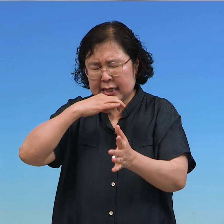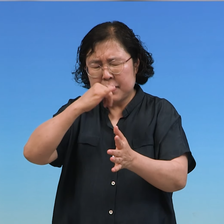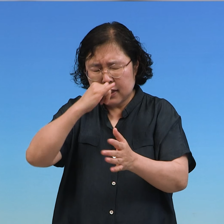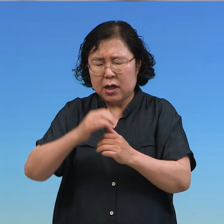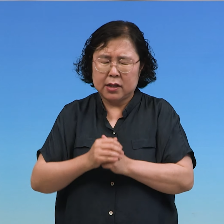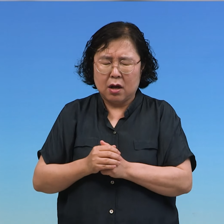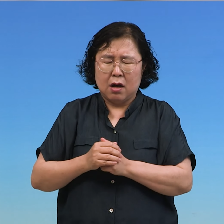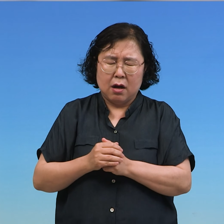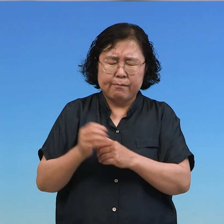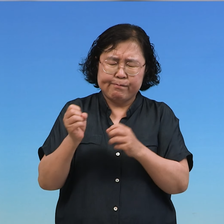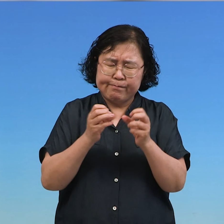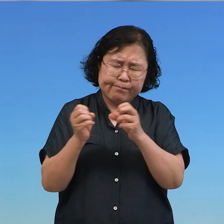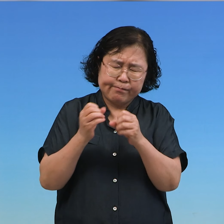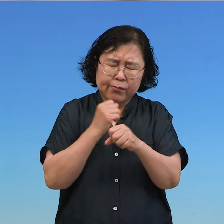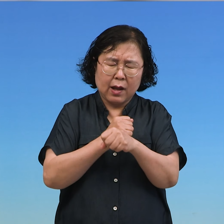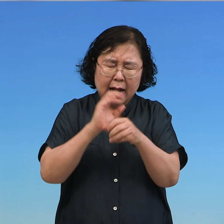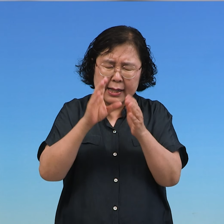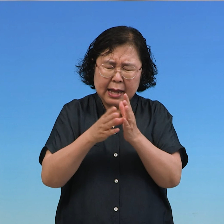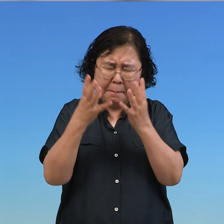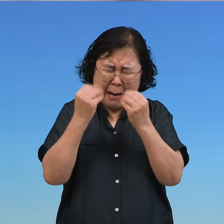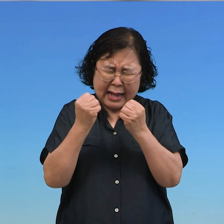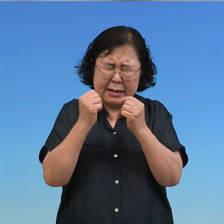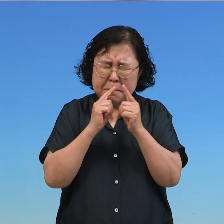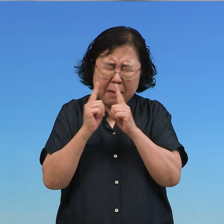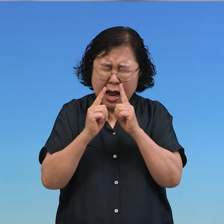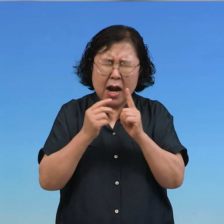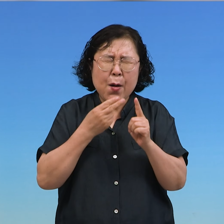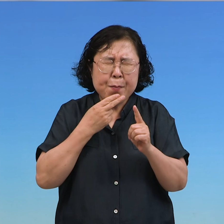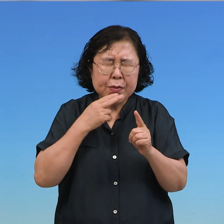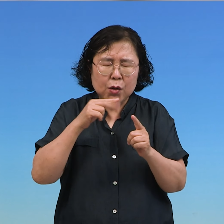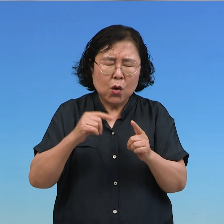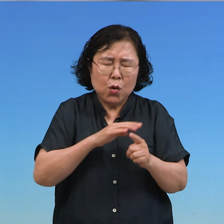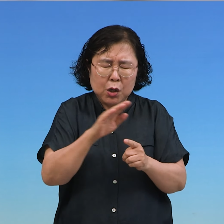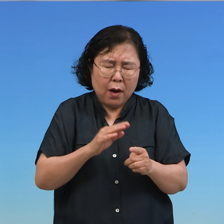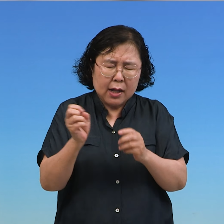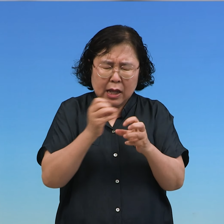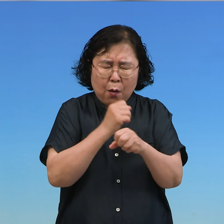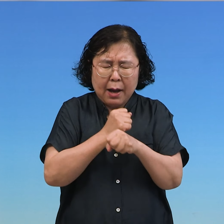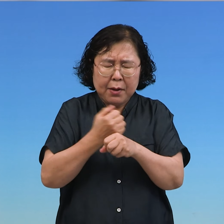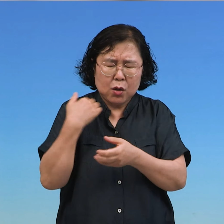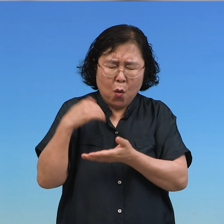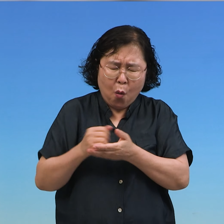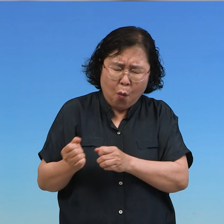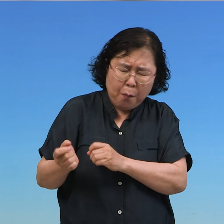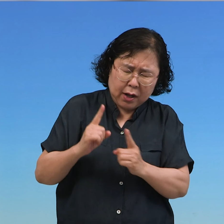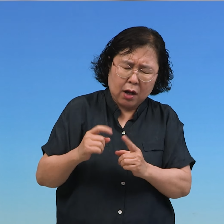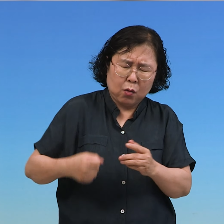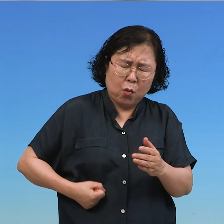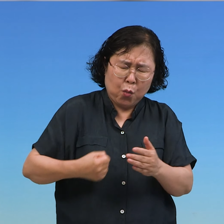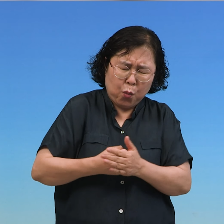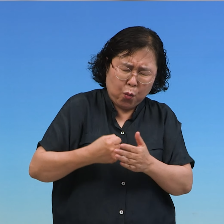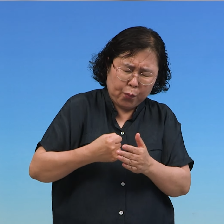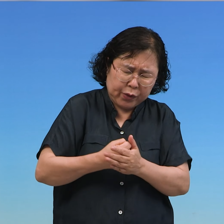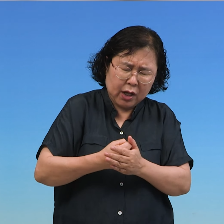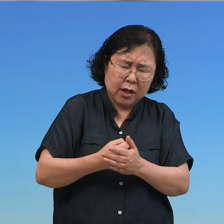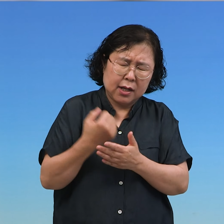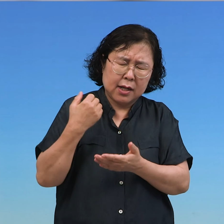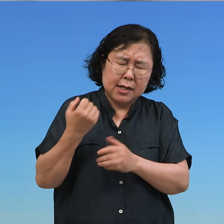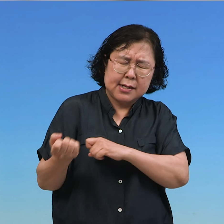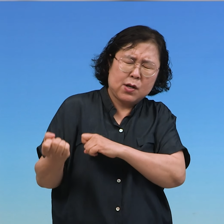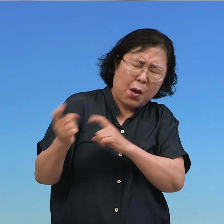나누지 않았는데도 참 우리와 대화하고 나면은 살아나고 회복이 되고 용기를 되찾는